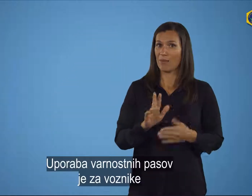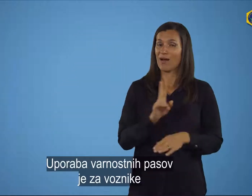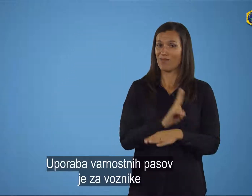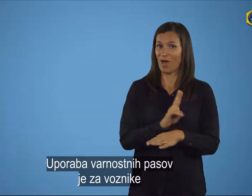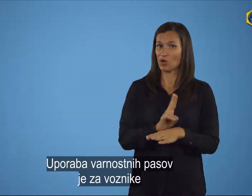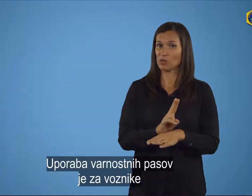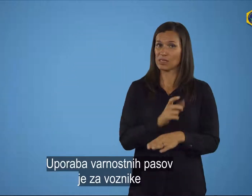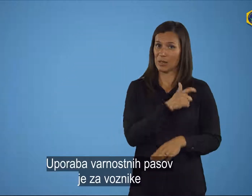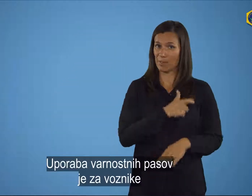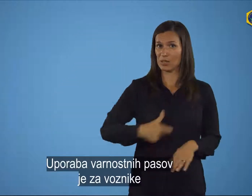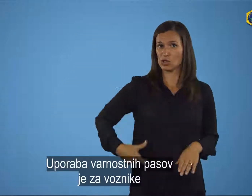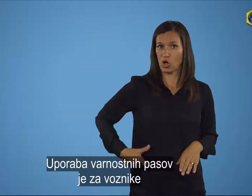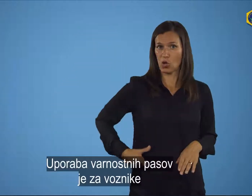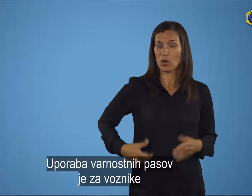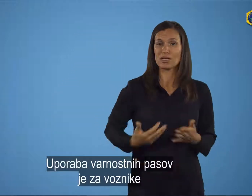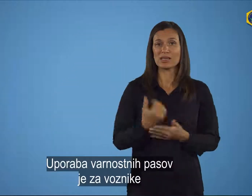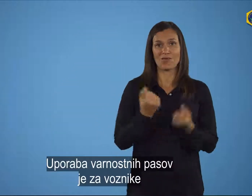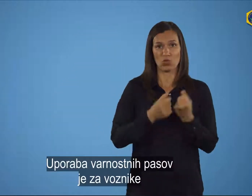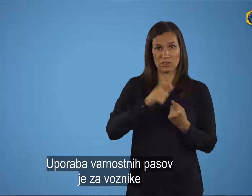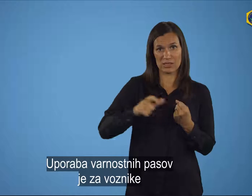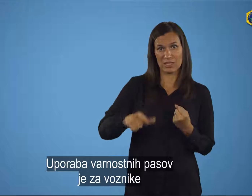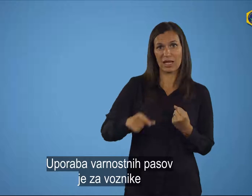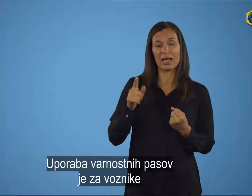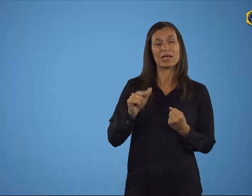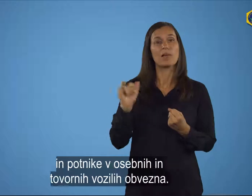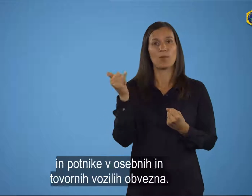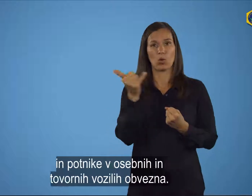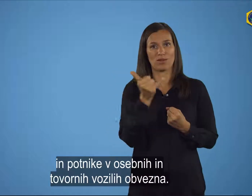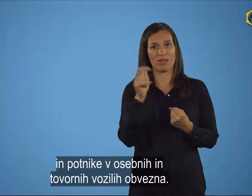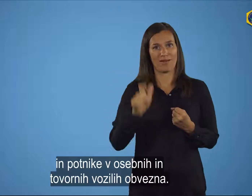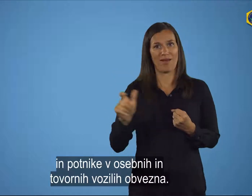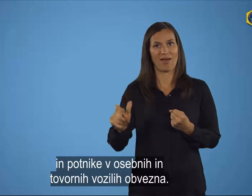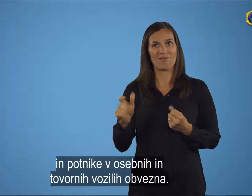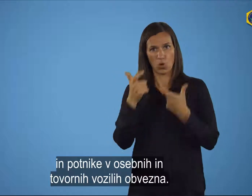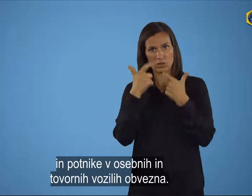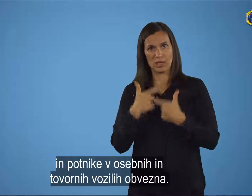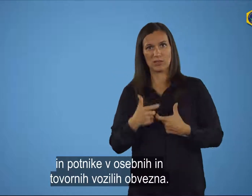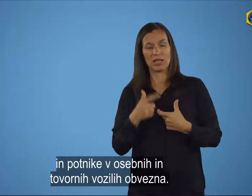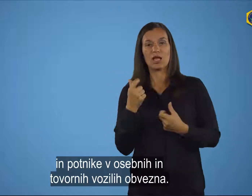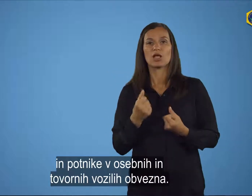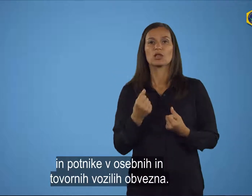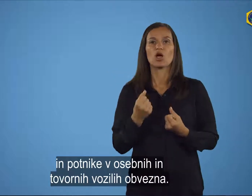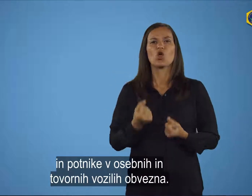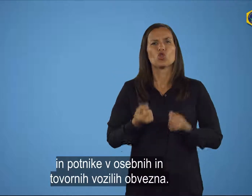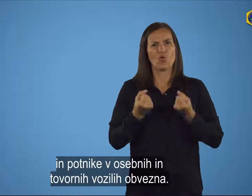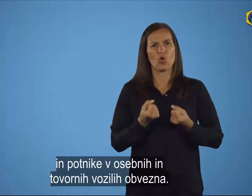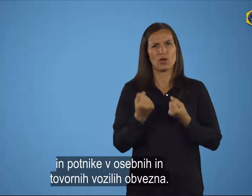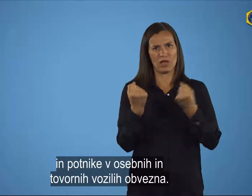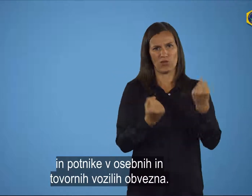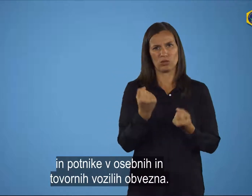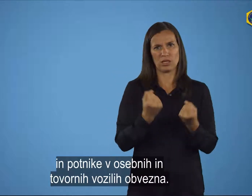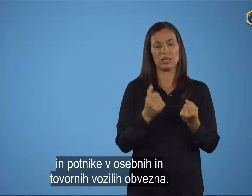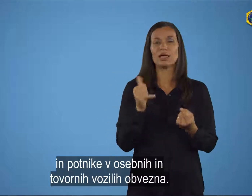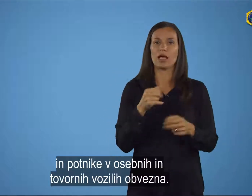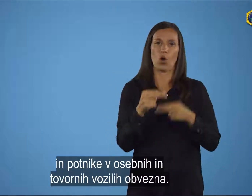Uporaba varnostnih pasov je za voznike in potnike v osebnih in tovornih vozilih obvezna.